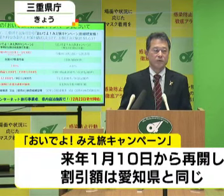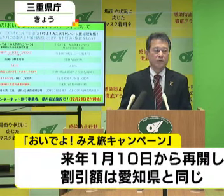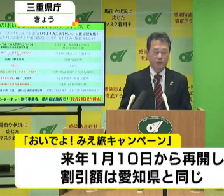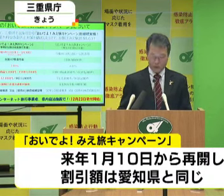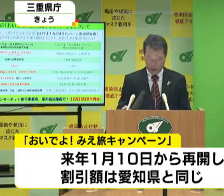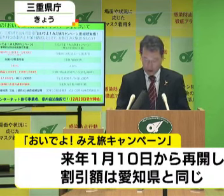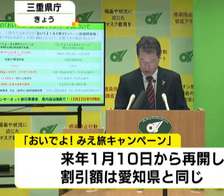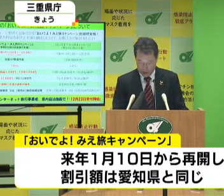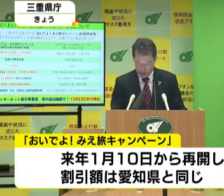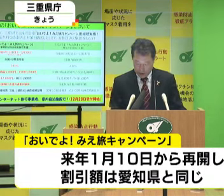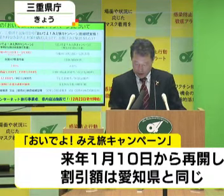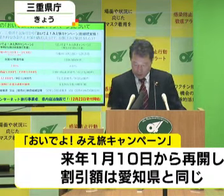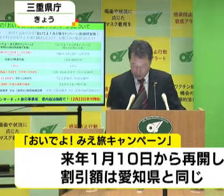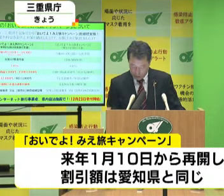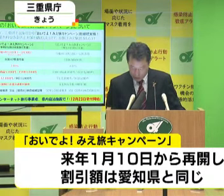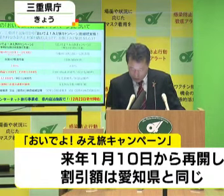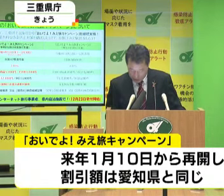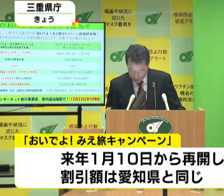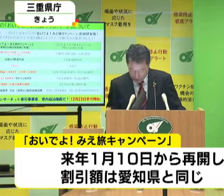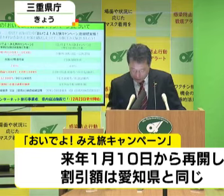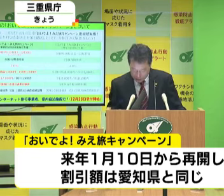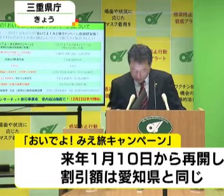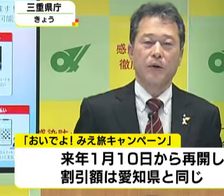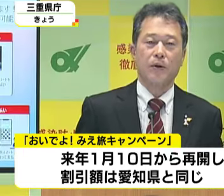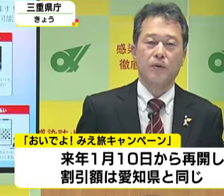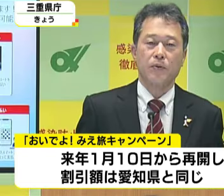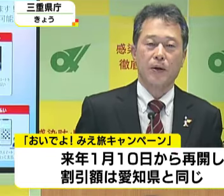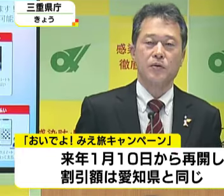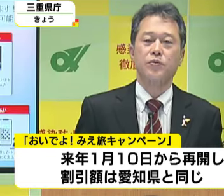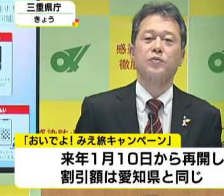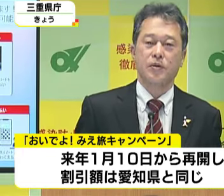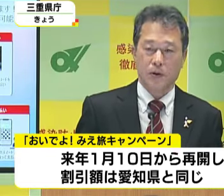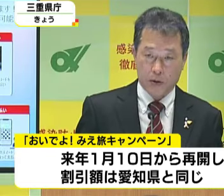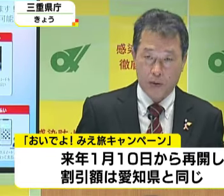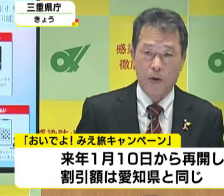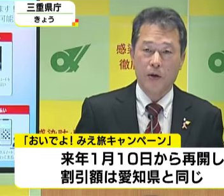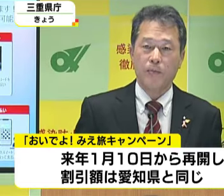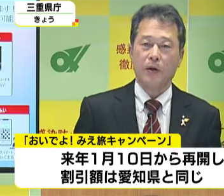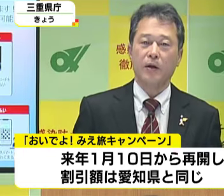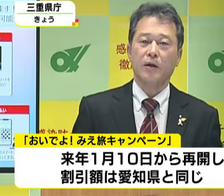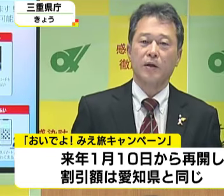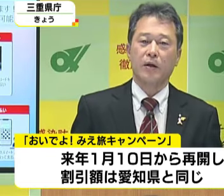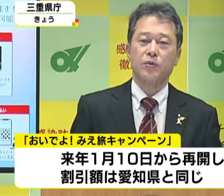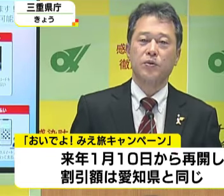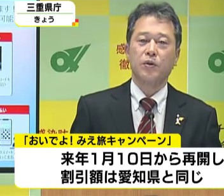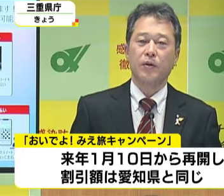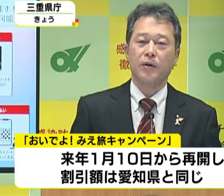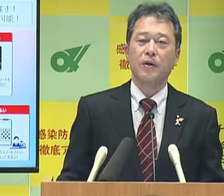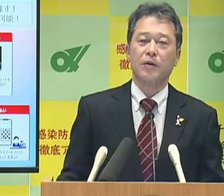を来年1月10日から再開すると発表し割引額は愛知県と同様となっています